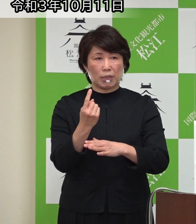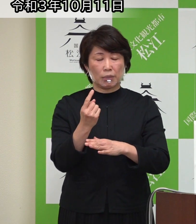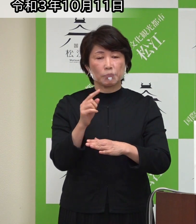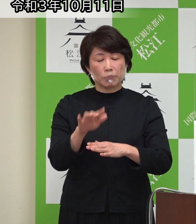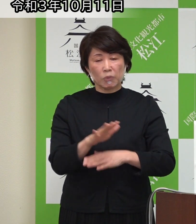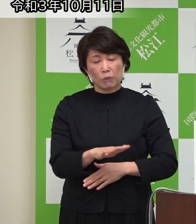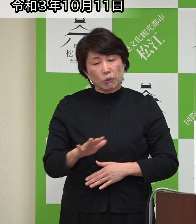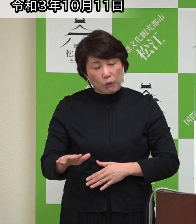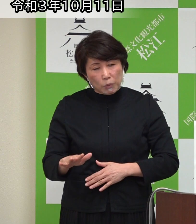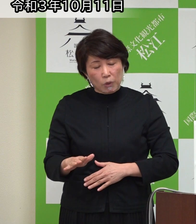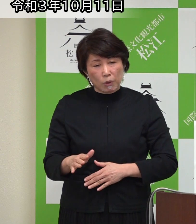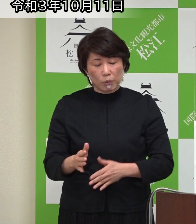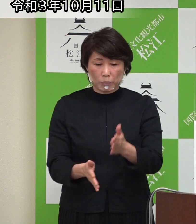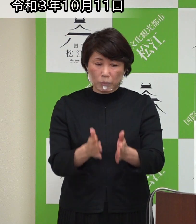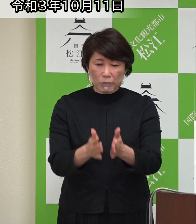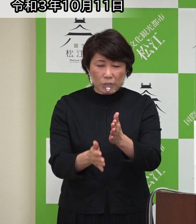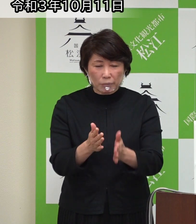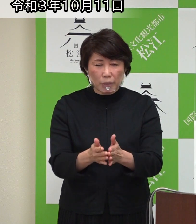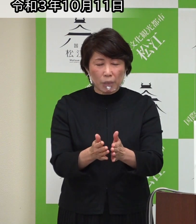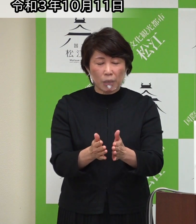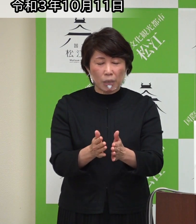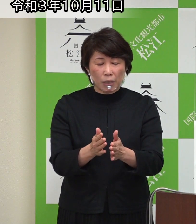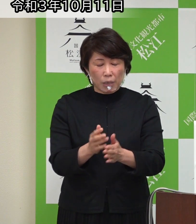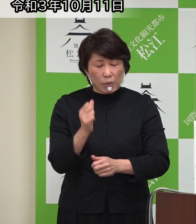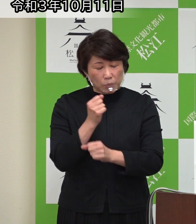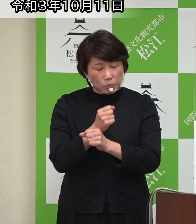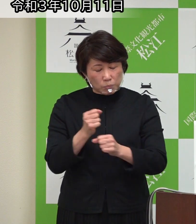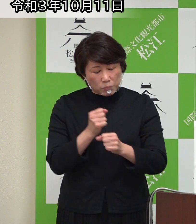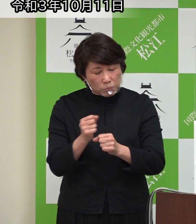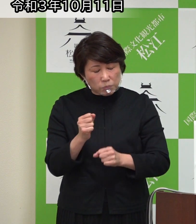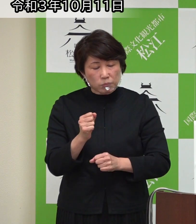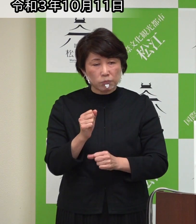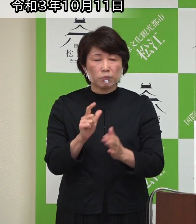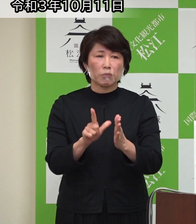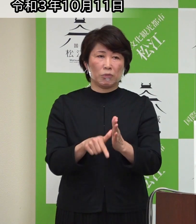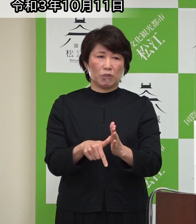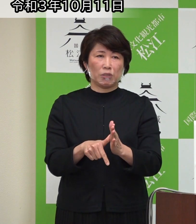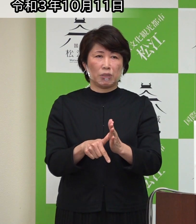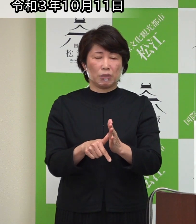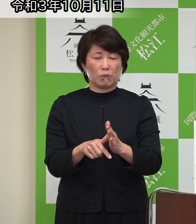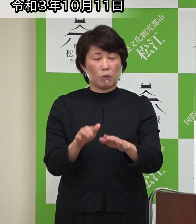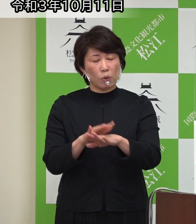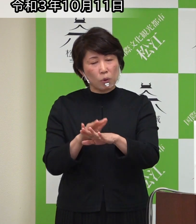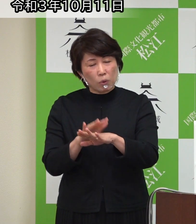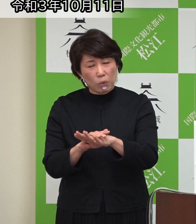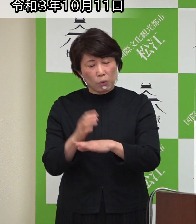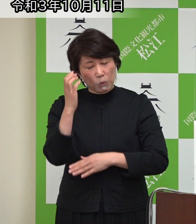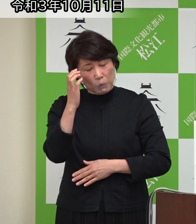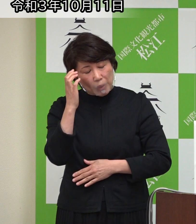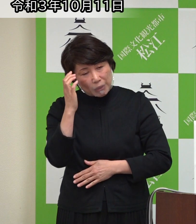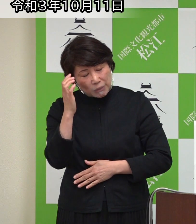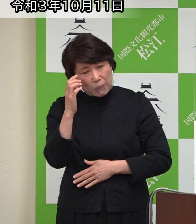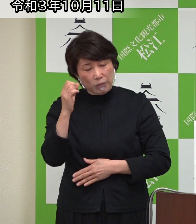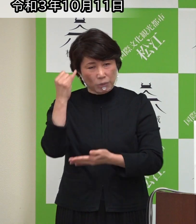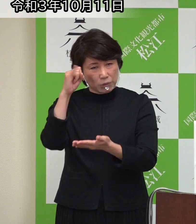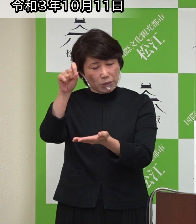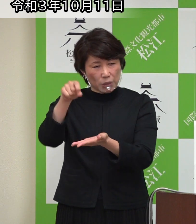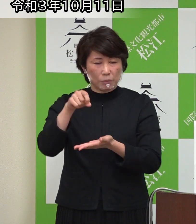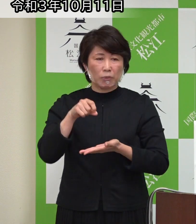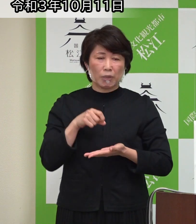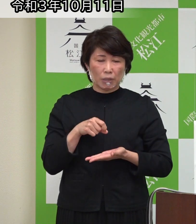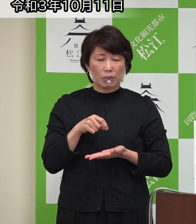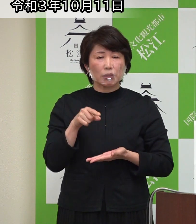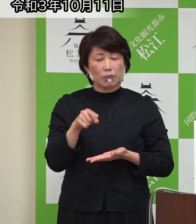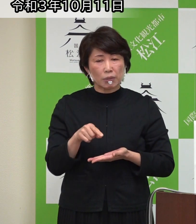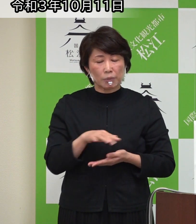子さんの面倒が見れないというふうな状況をお聞きすることがありまして、でそこをいかにですね、皆さんの負担を和